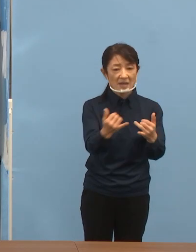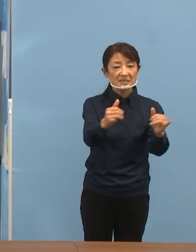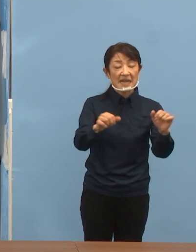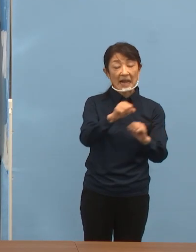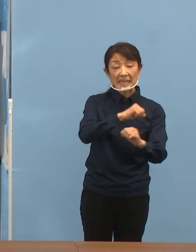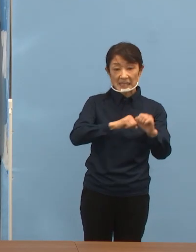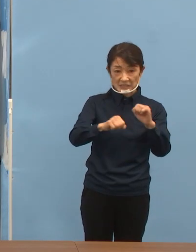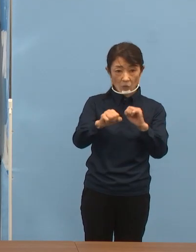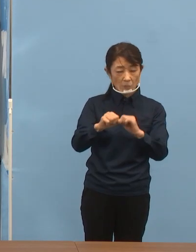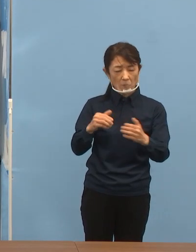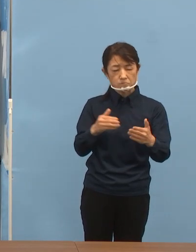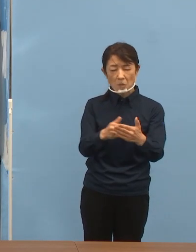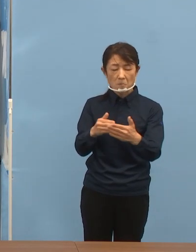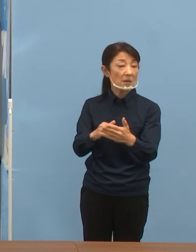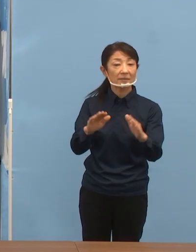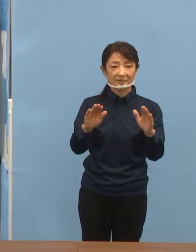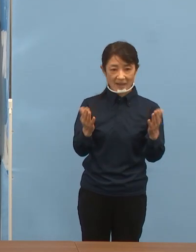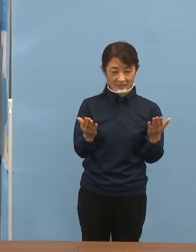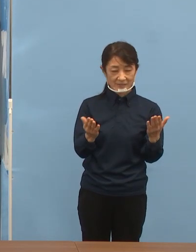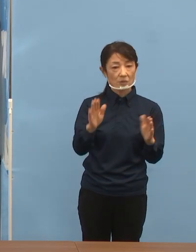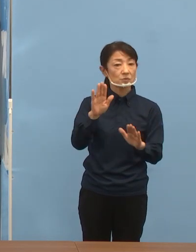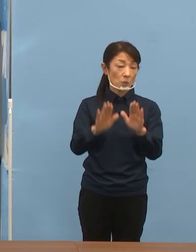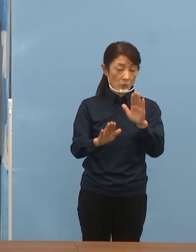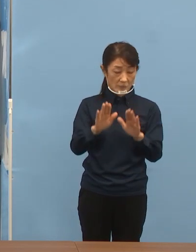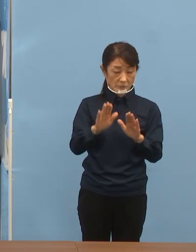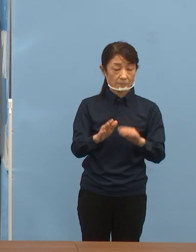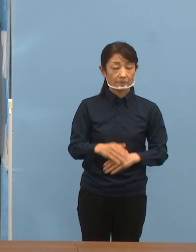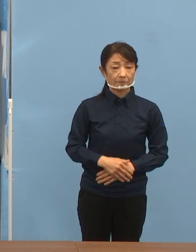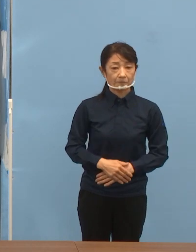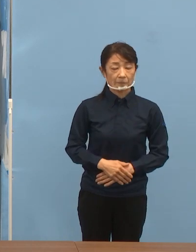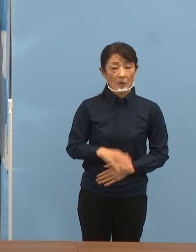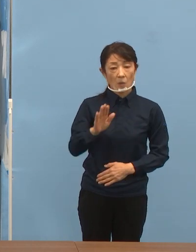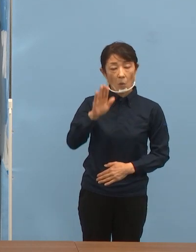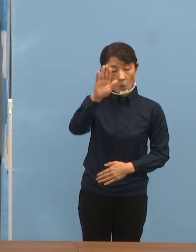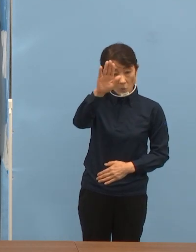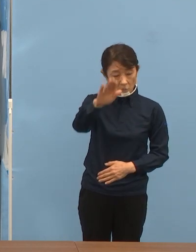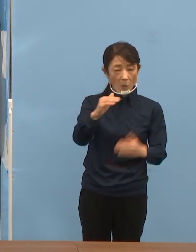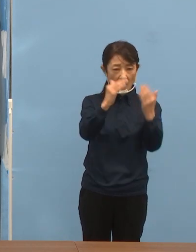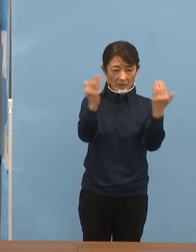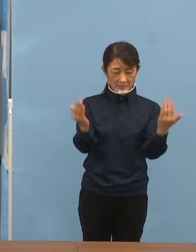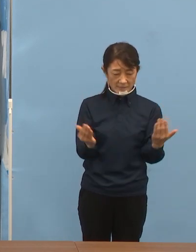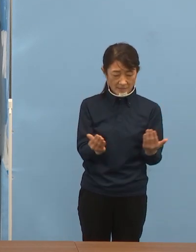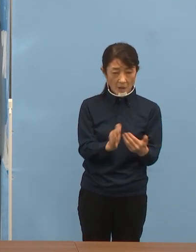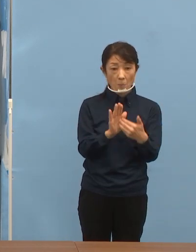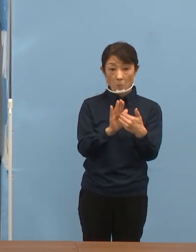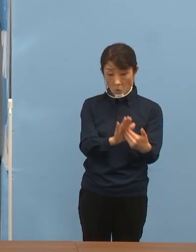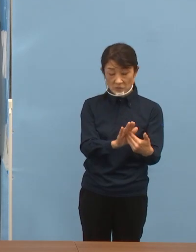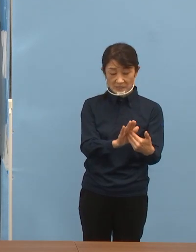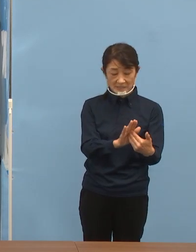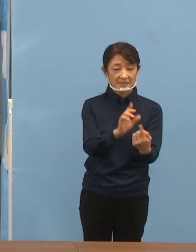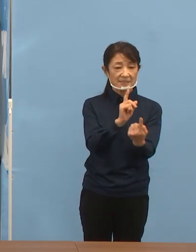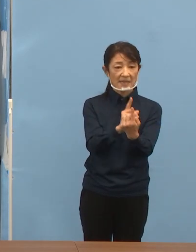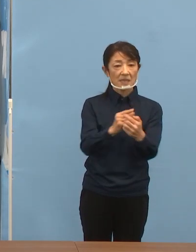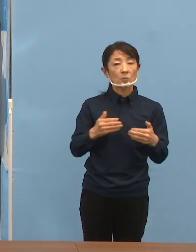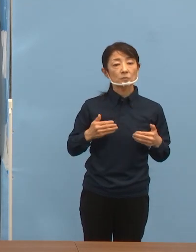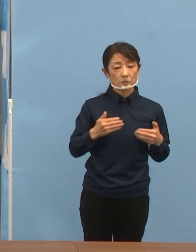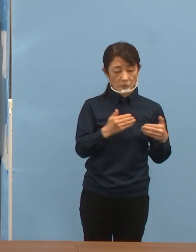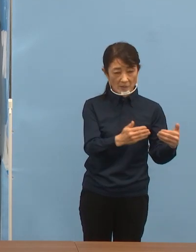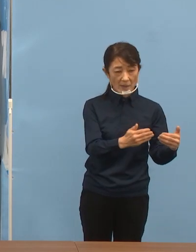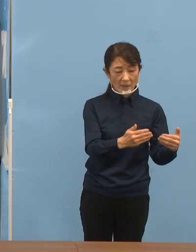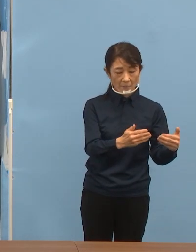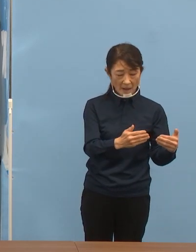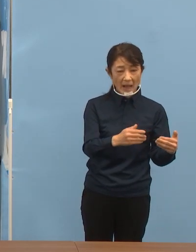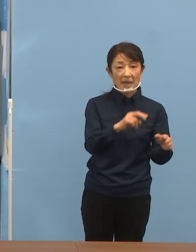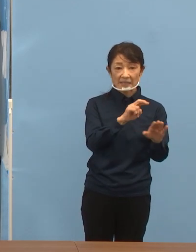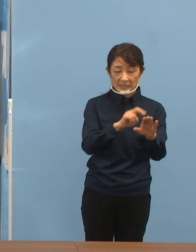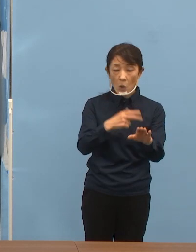かけていないところでございます。今後とも基本的な感染防止対策を講じながら、医療や福祉、教育などの機能が